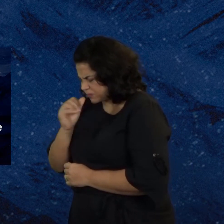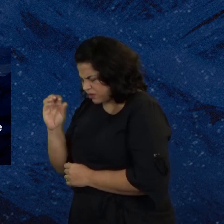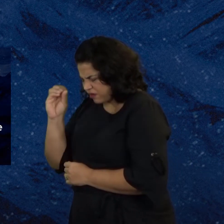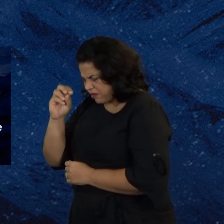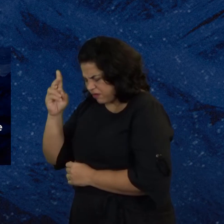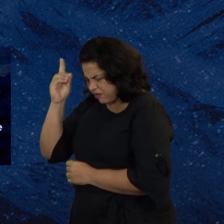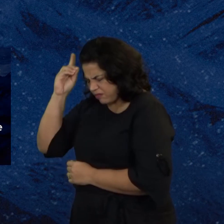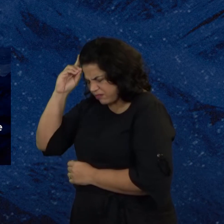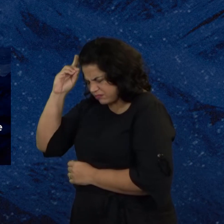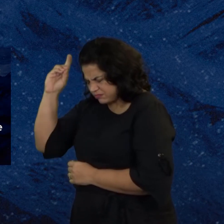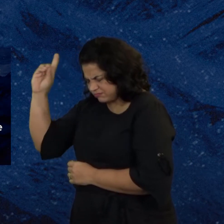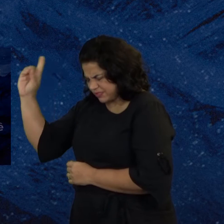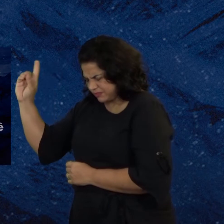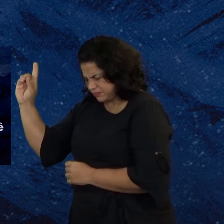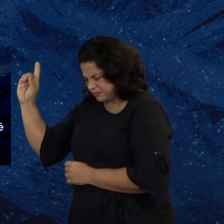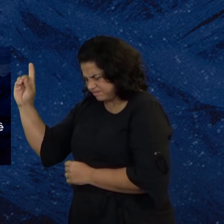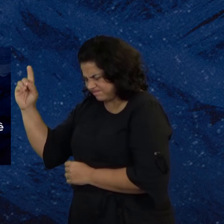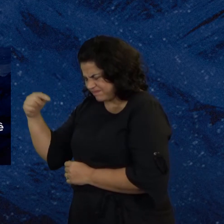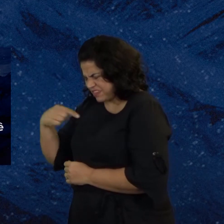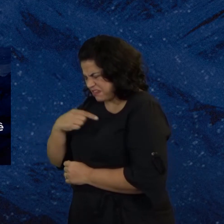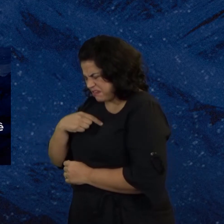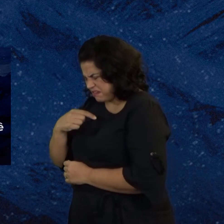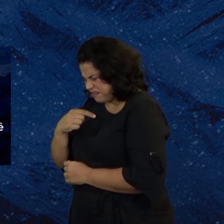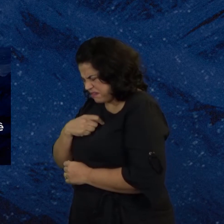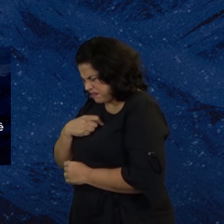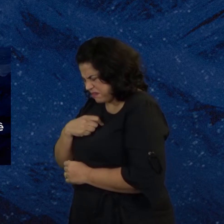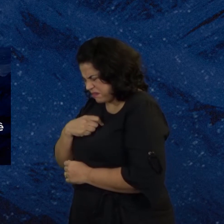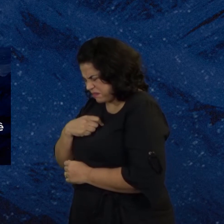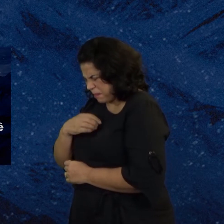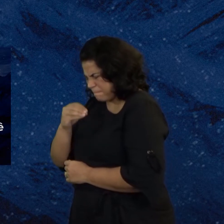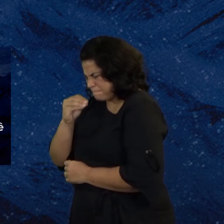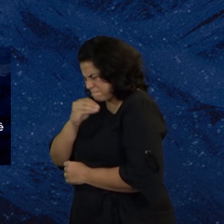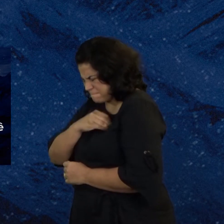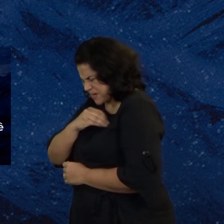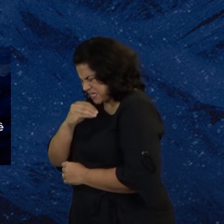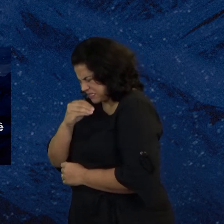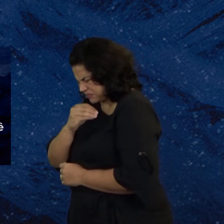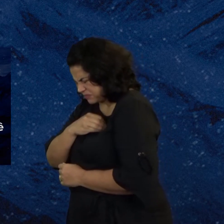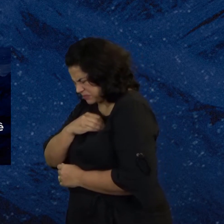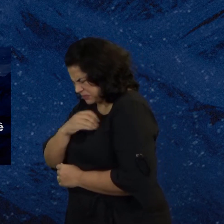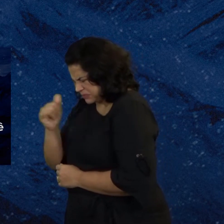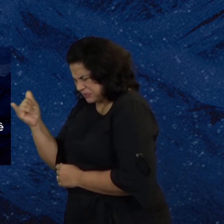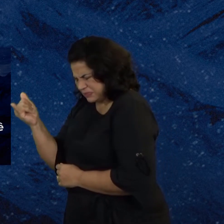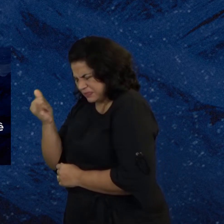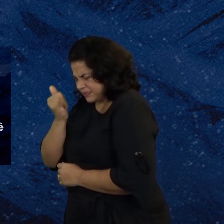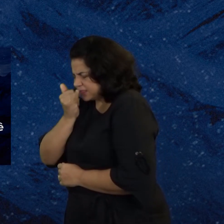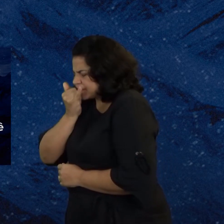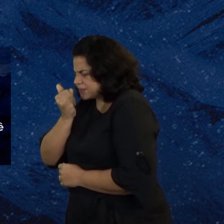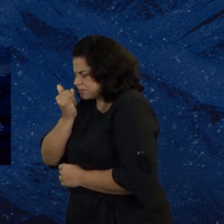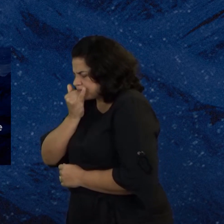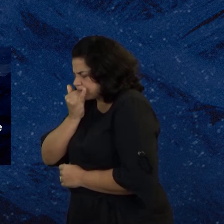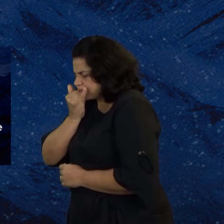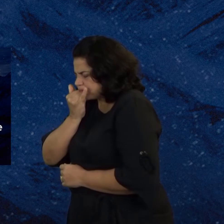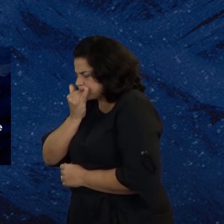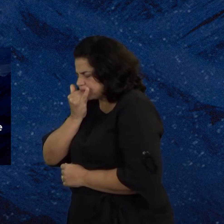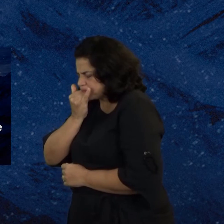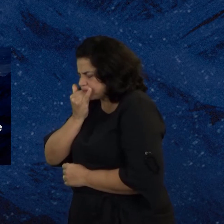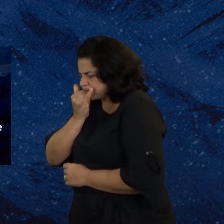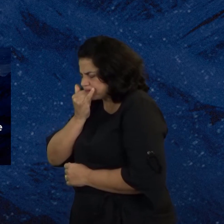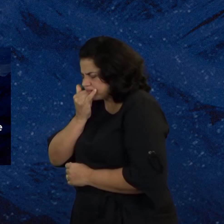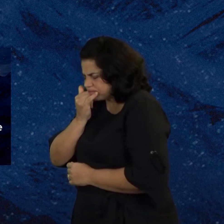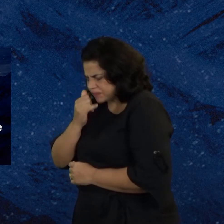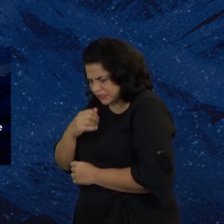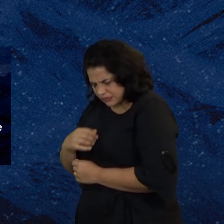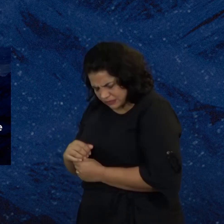Deus, sê propício a mim, pecador. Não ousava levantar a